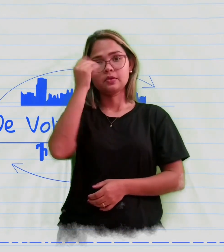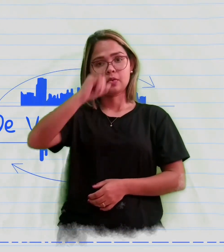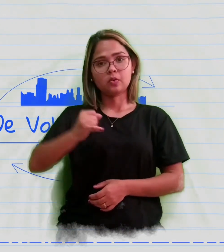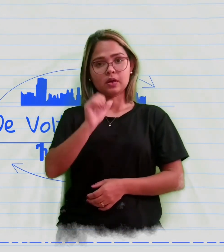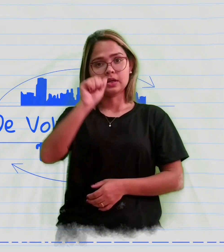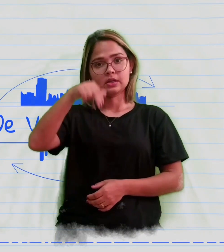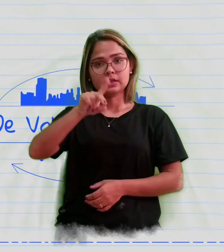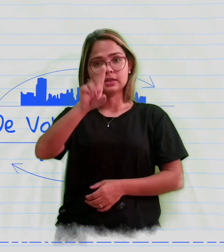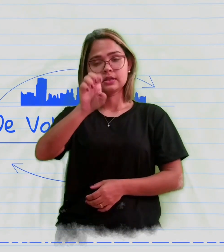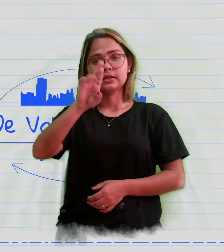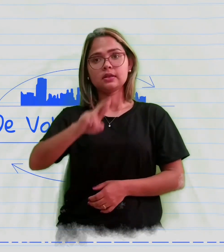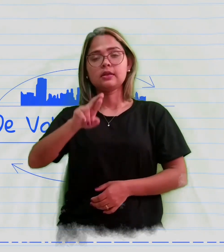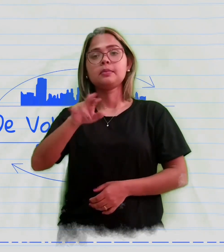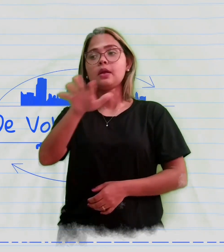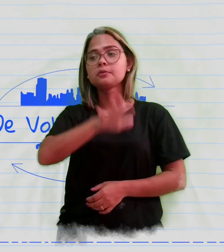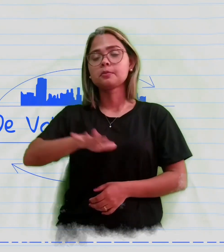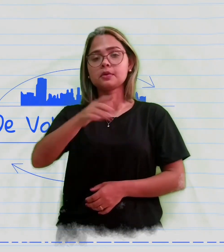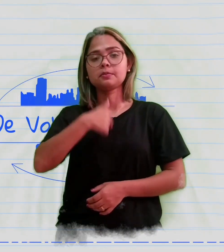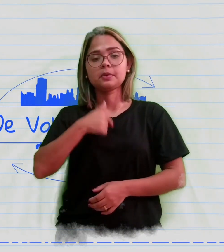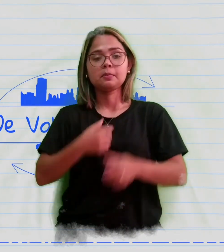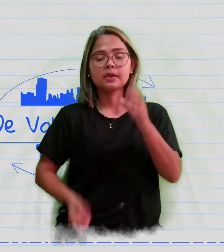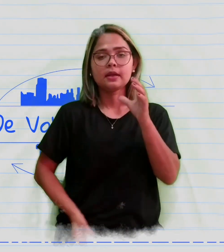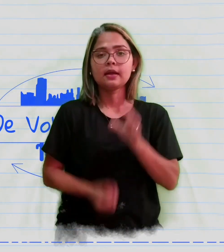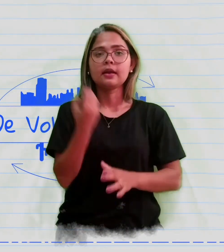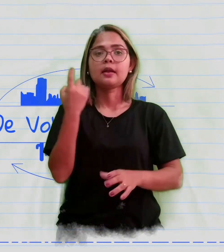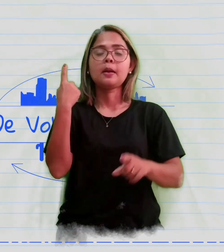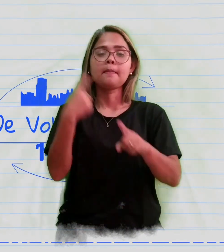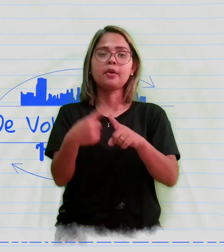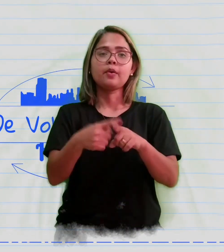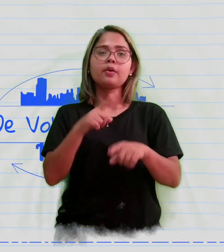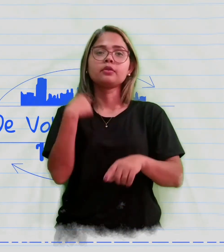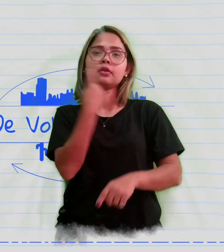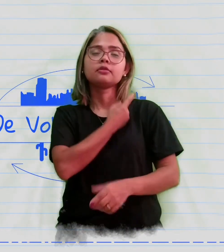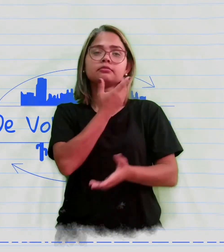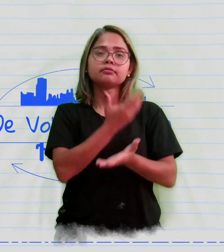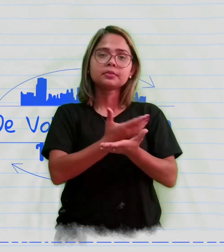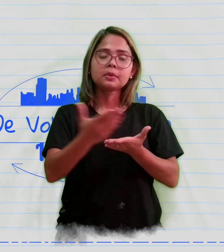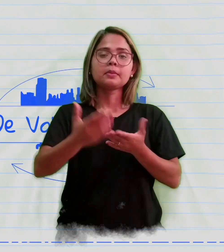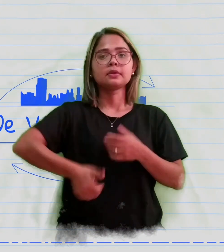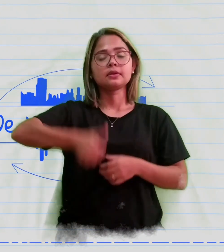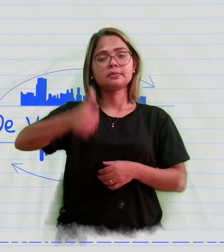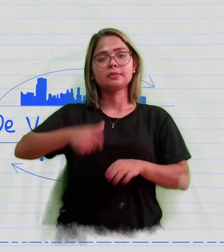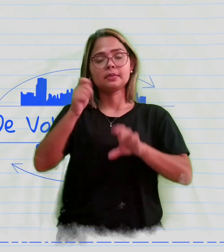porque aí me dá mais espaço pra criar em cima. Porque quando a gente tava começando as primeiras